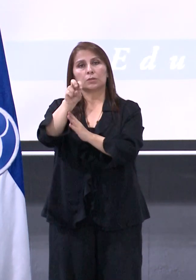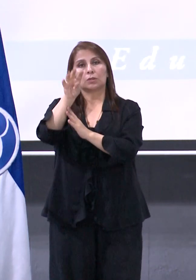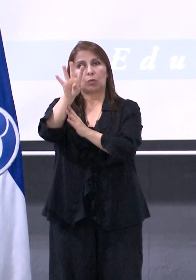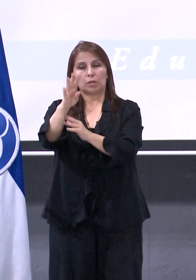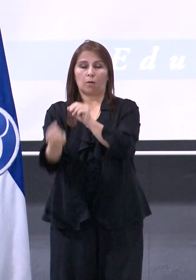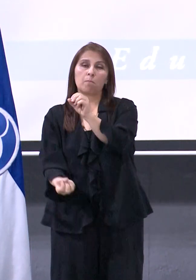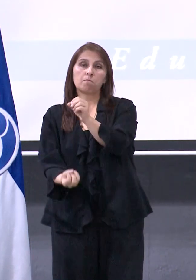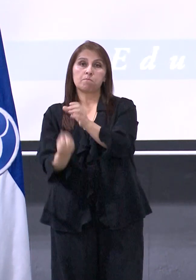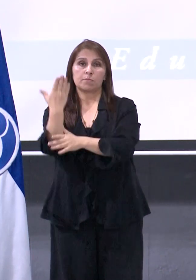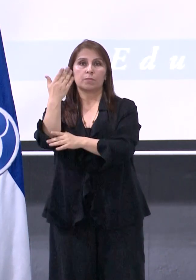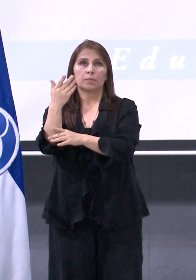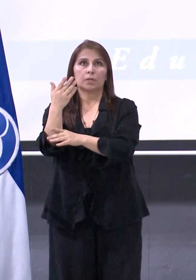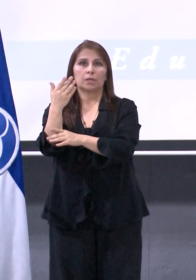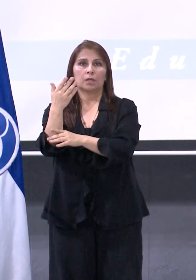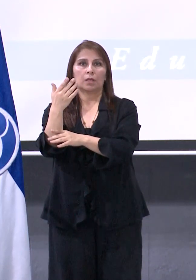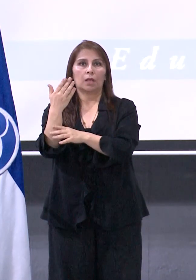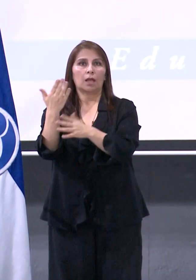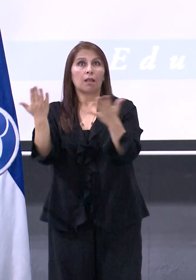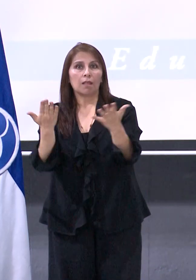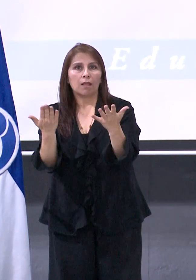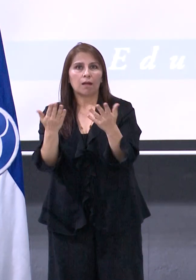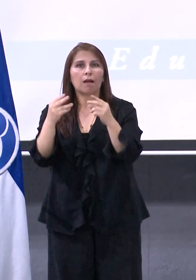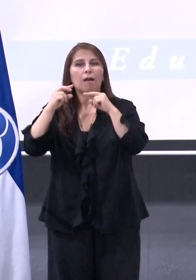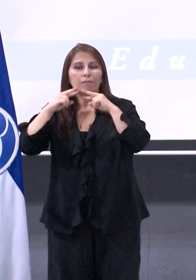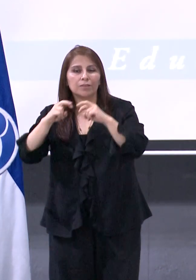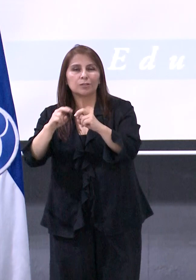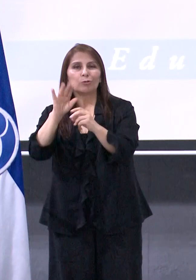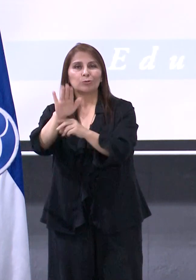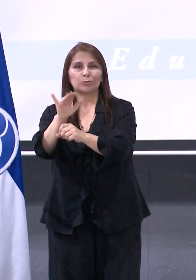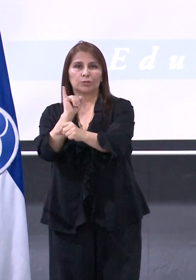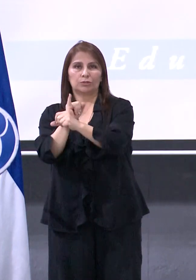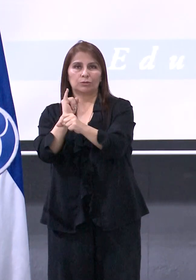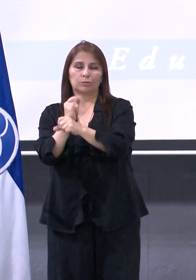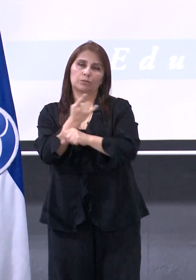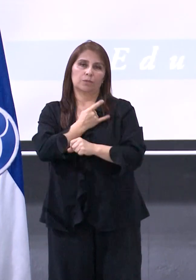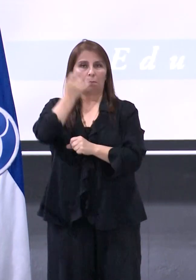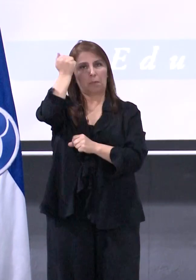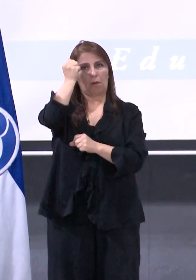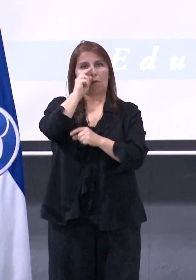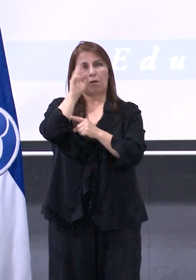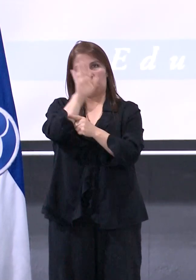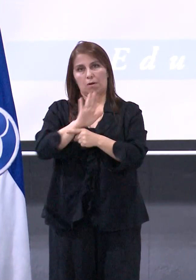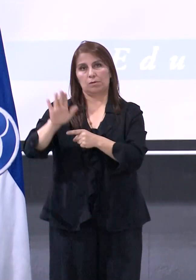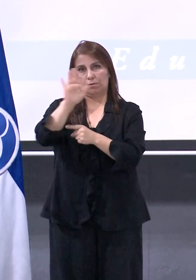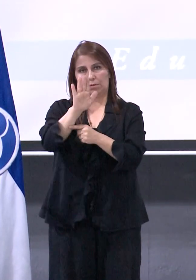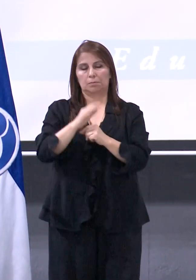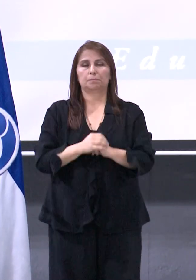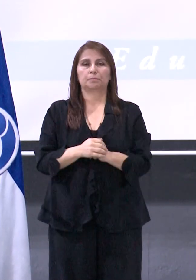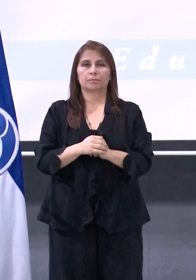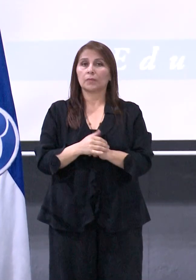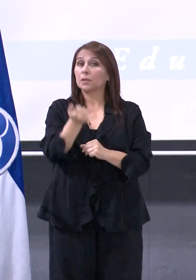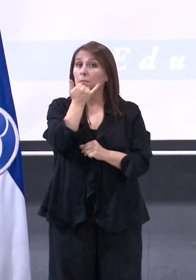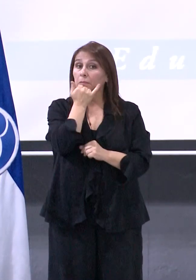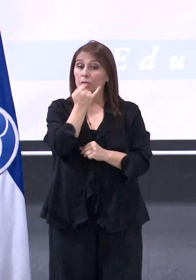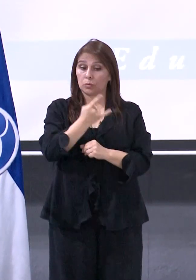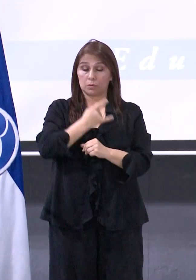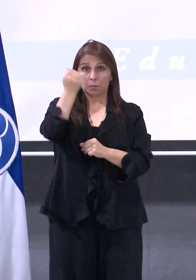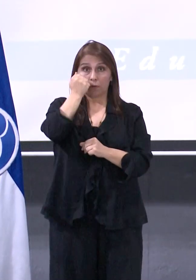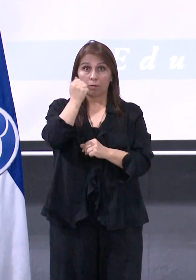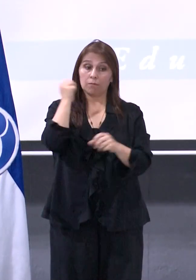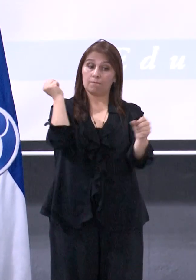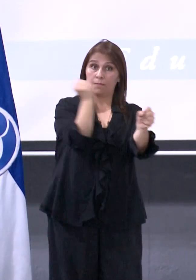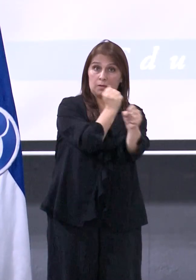universidad pedagógica nacional entonces creo que aquí la universidad además de formar trabaja en docencia